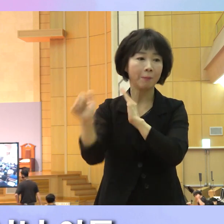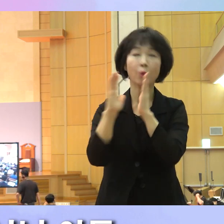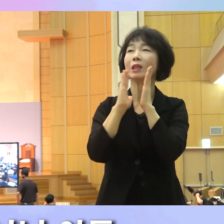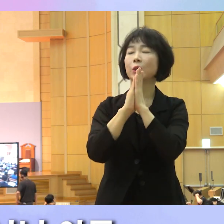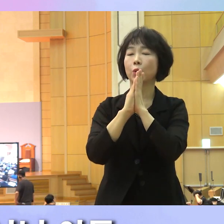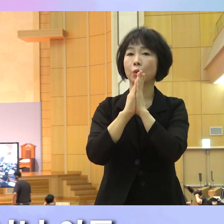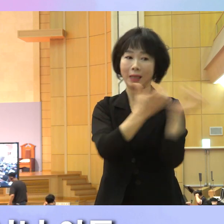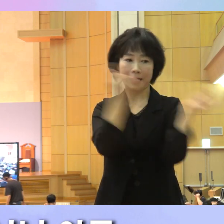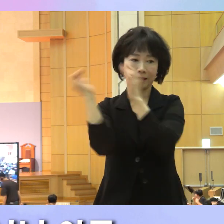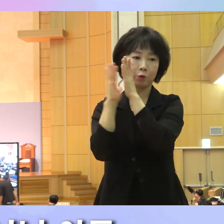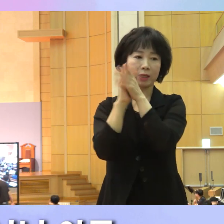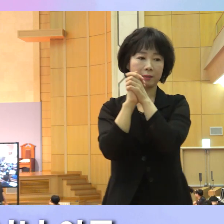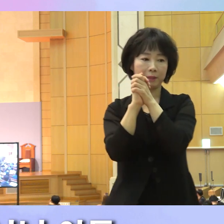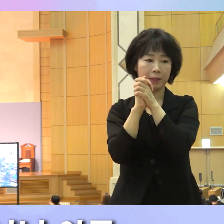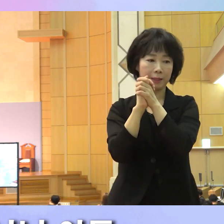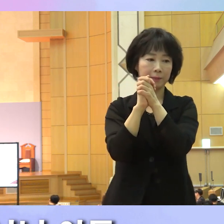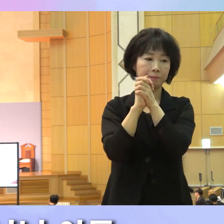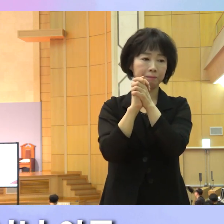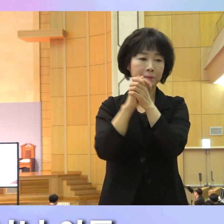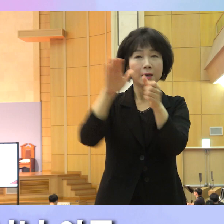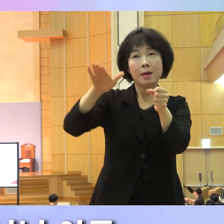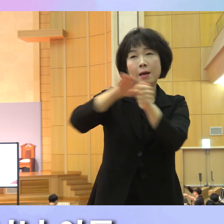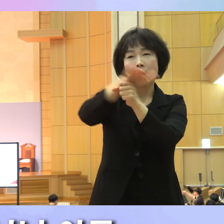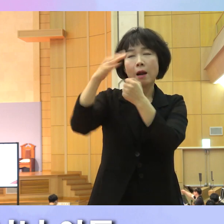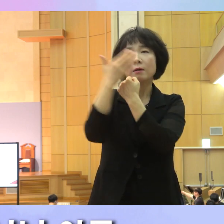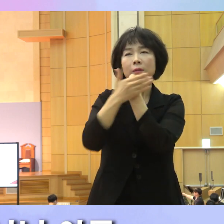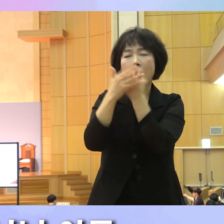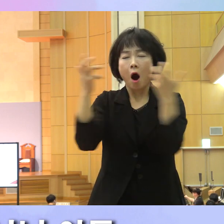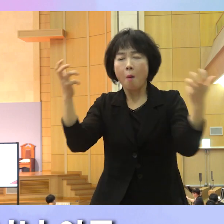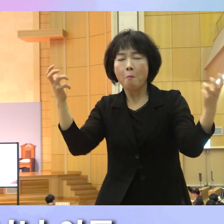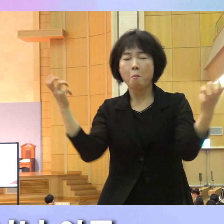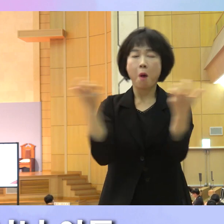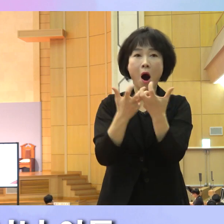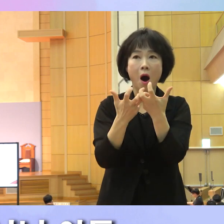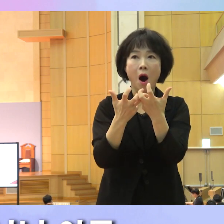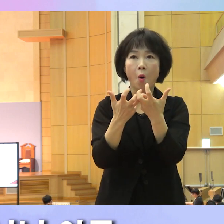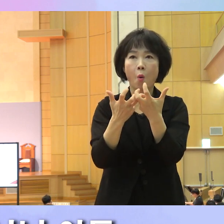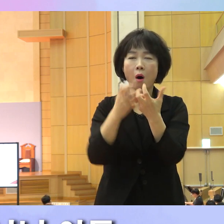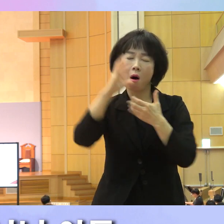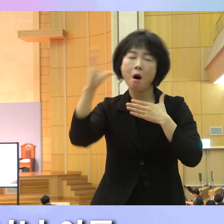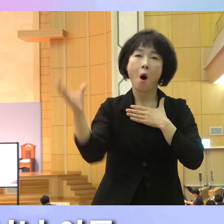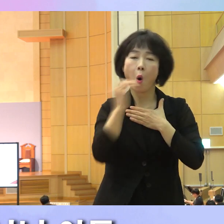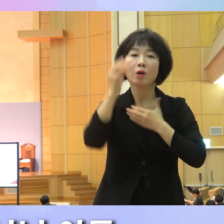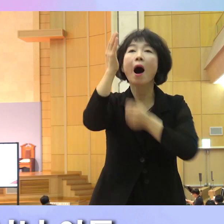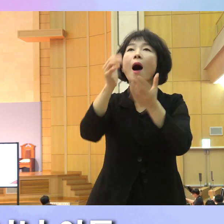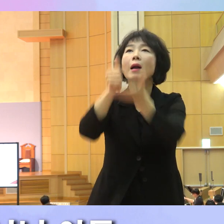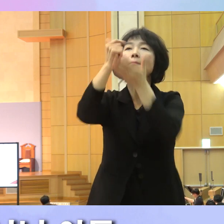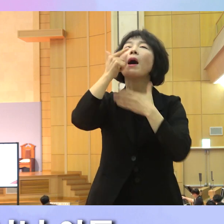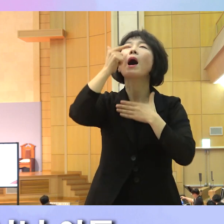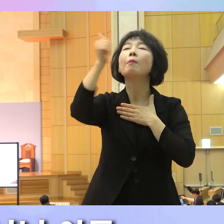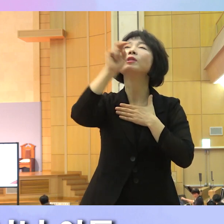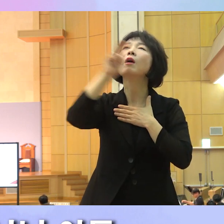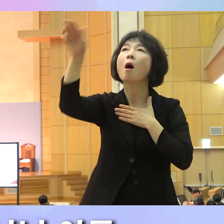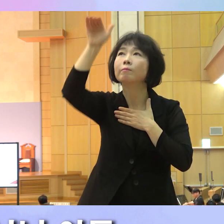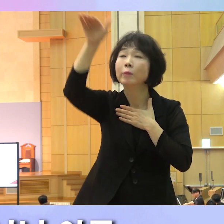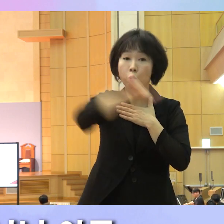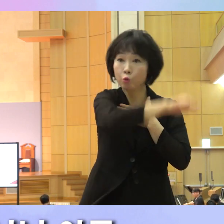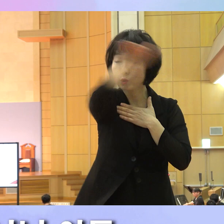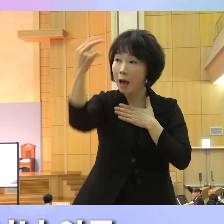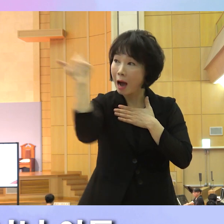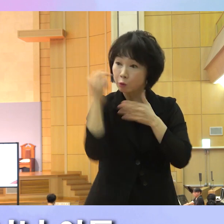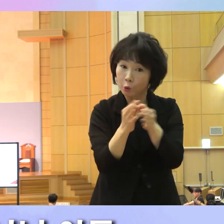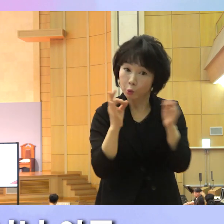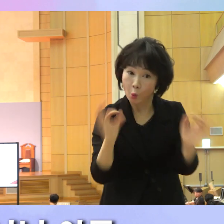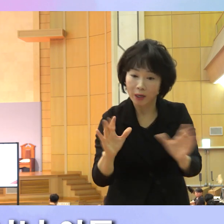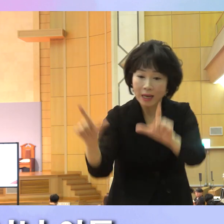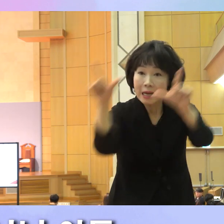함께 기도드리겠습니다. 사랑과 은혜가 풍성하시며 거룩하신 하나님 아버지, 저희들 한 주간